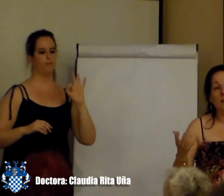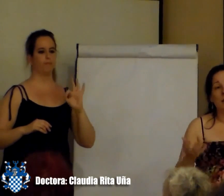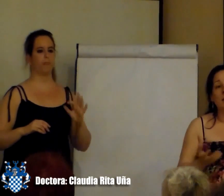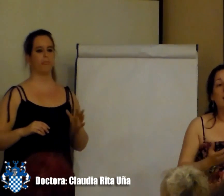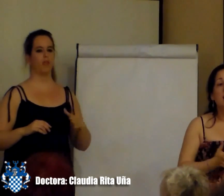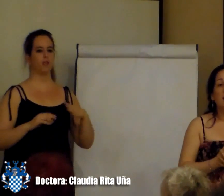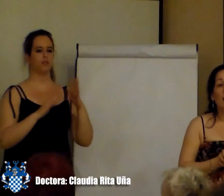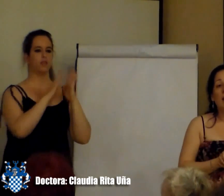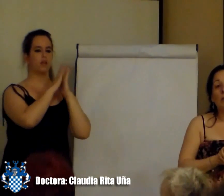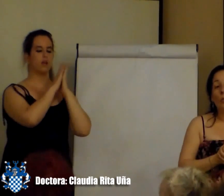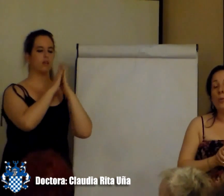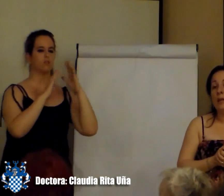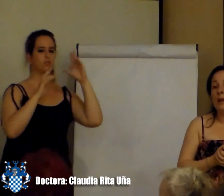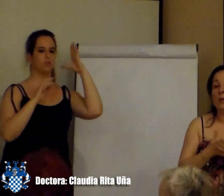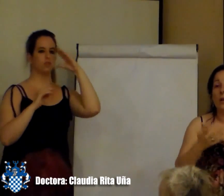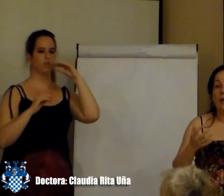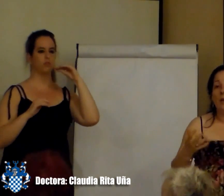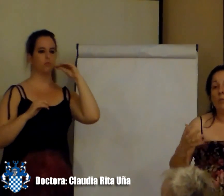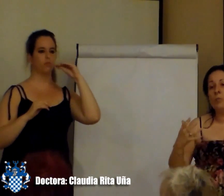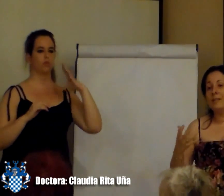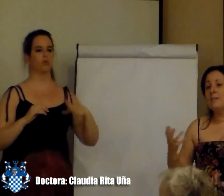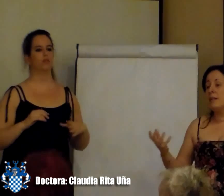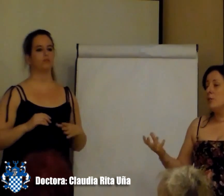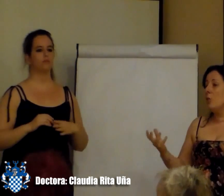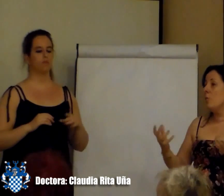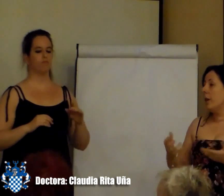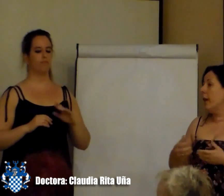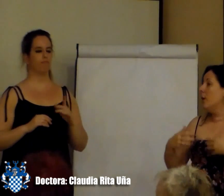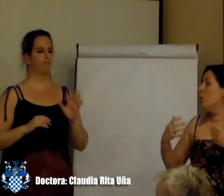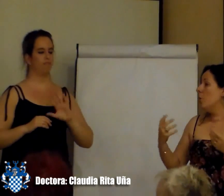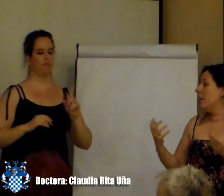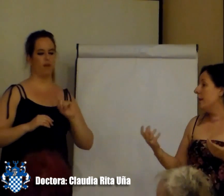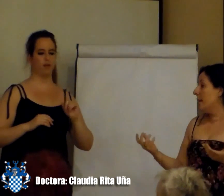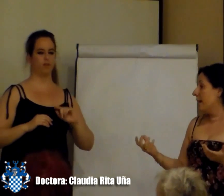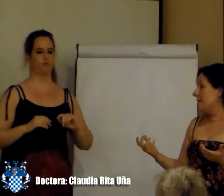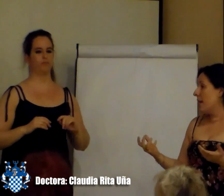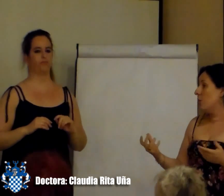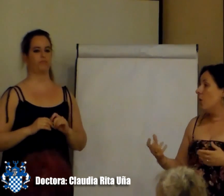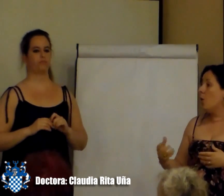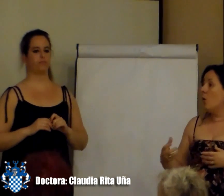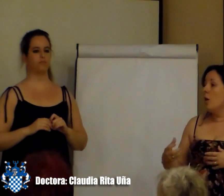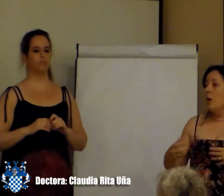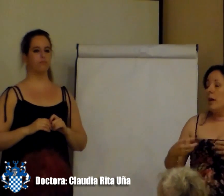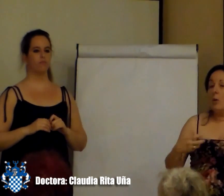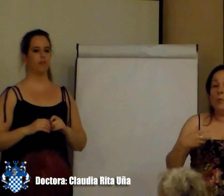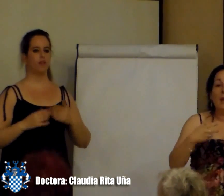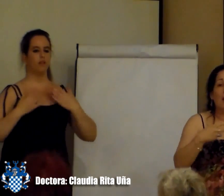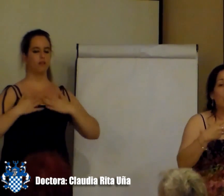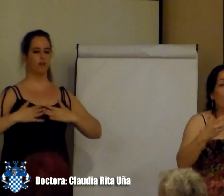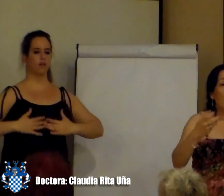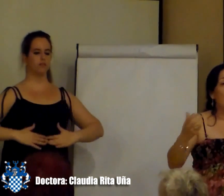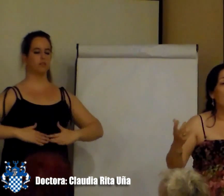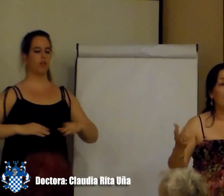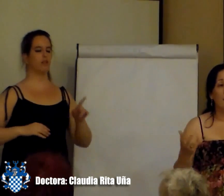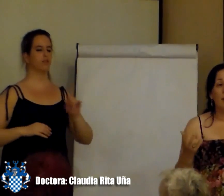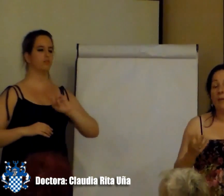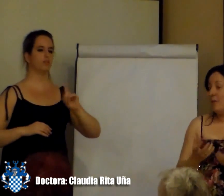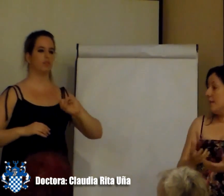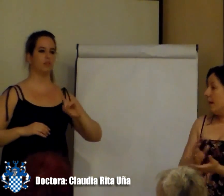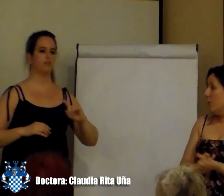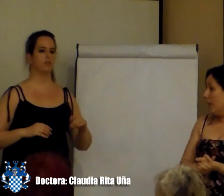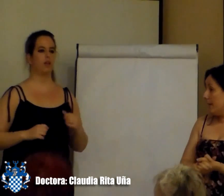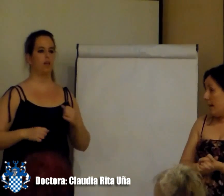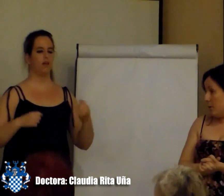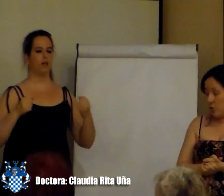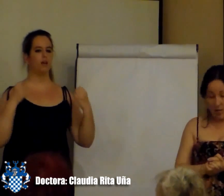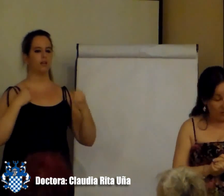cuando se levanten que tuvieran una sensación como que no hubieran descansado o hubieran hecho una gran